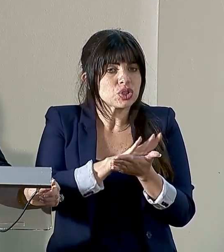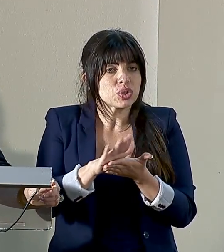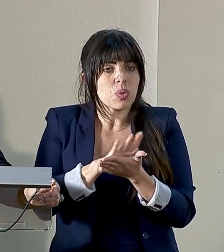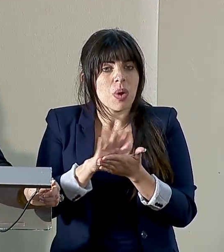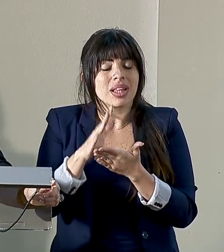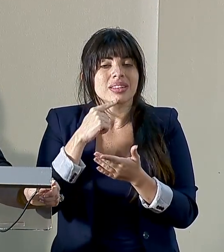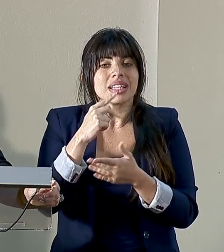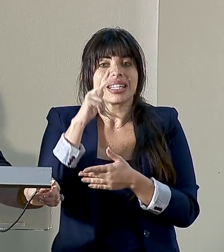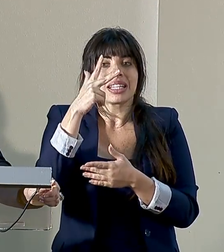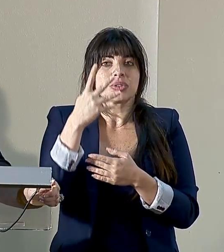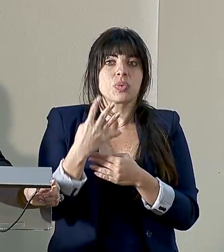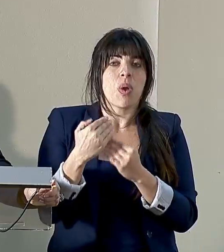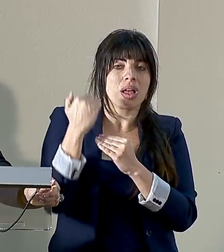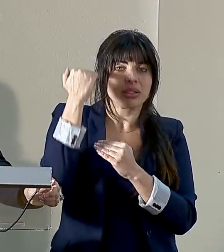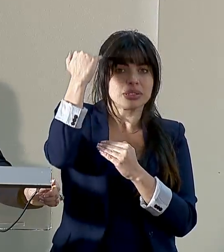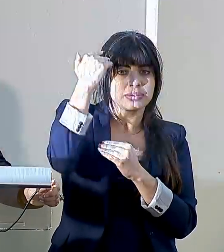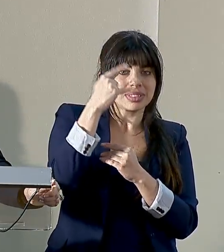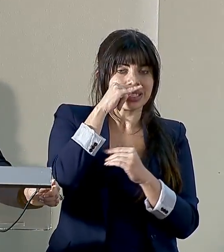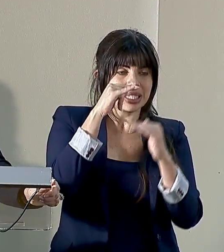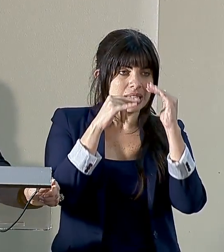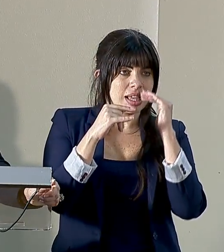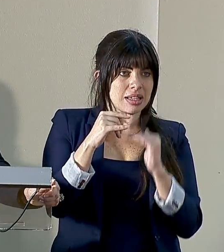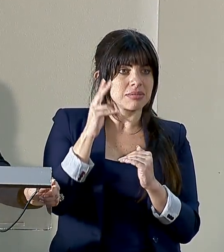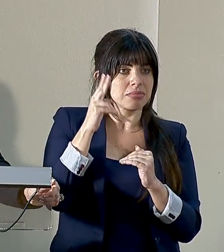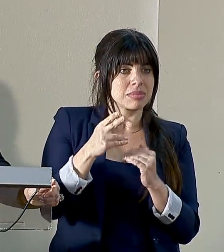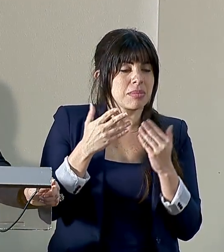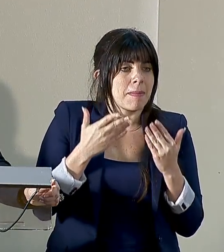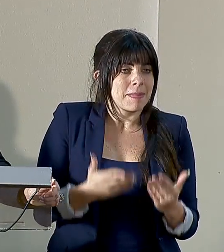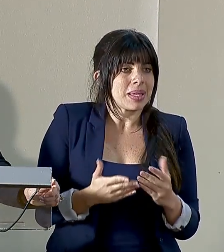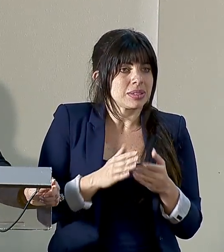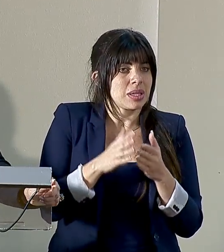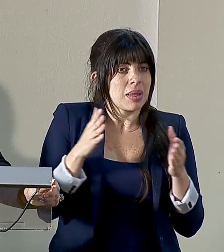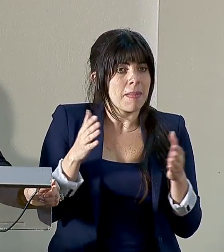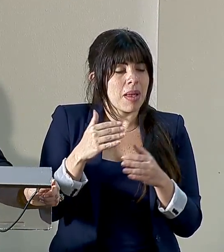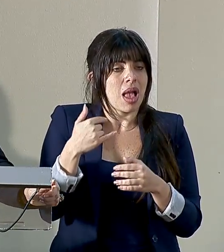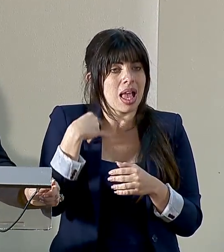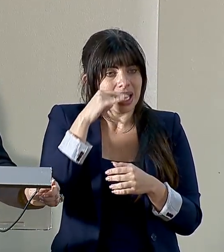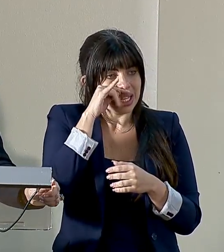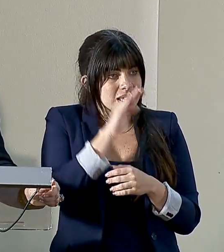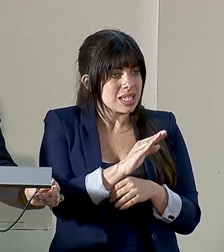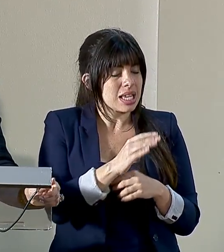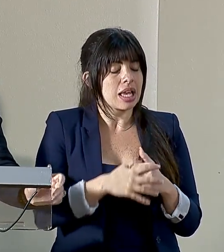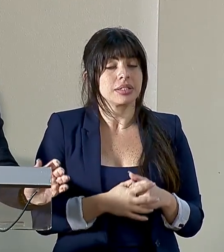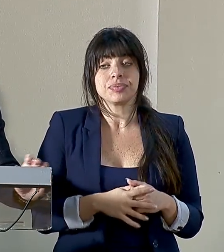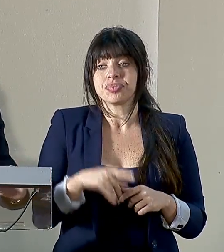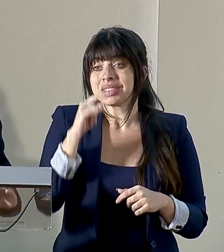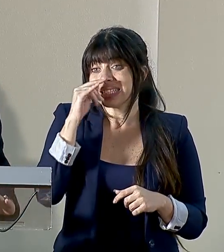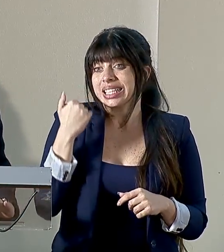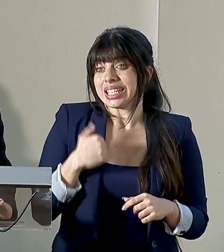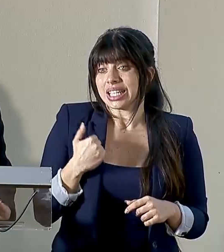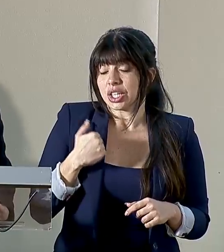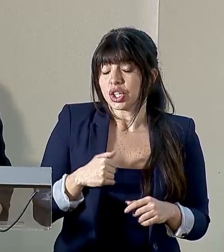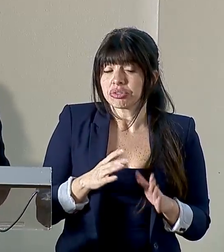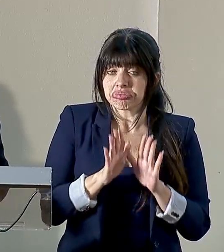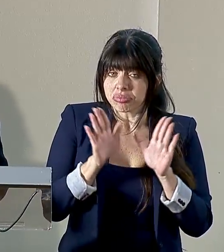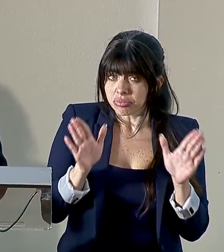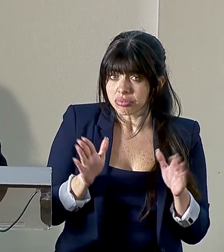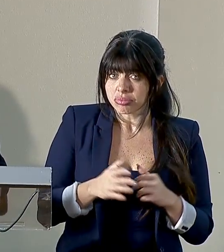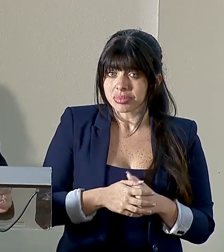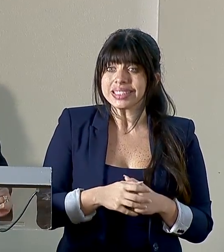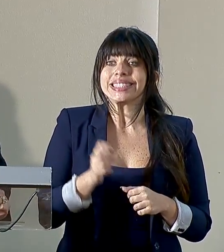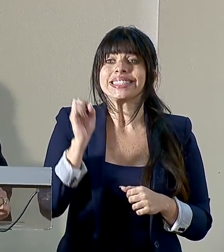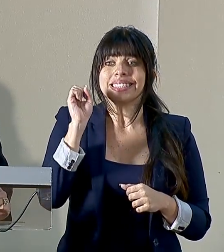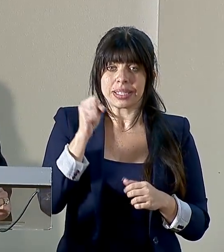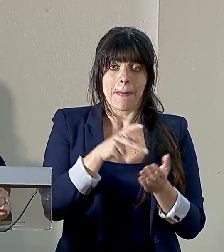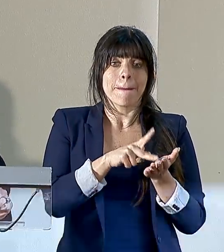lleva 3/4 arriba el trapo de piso del mismo peso y tamaño que tienen las niñas. Los niños en general sí